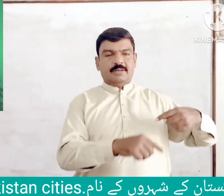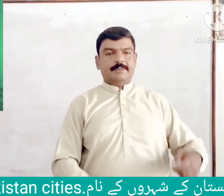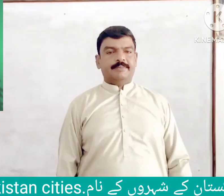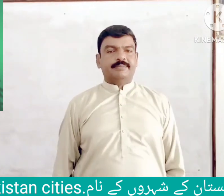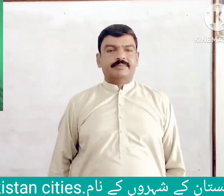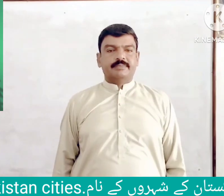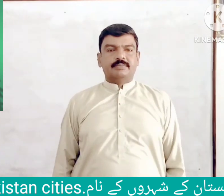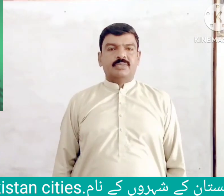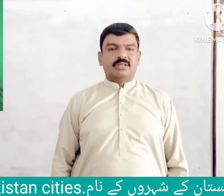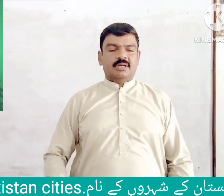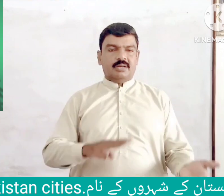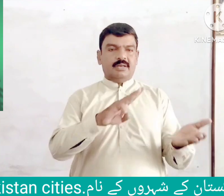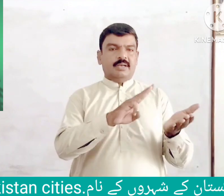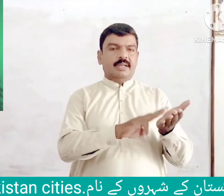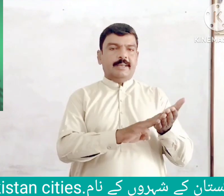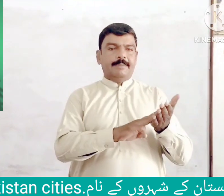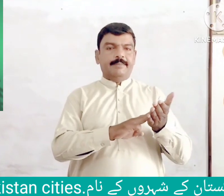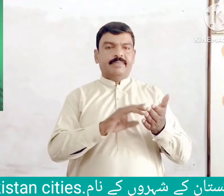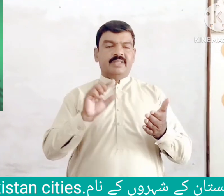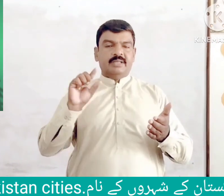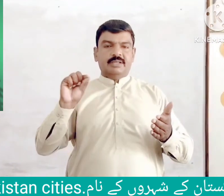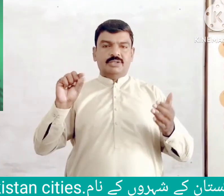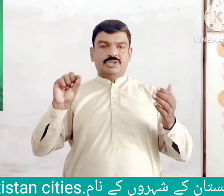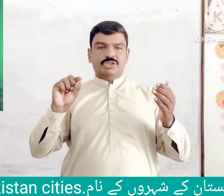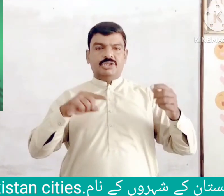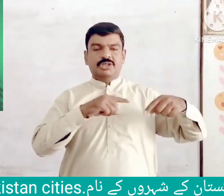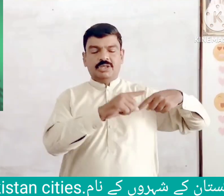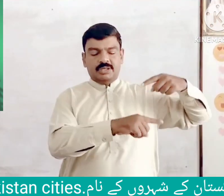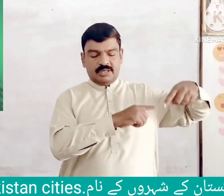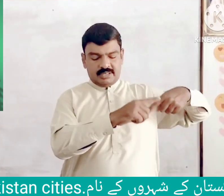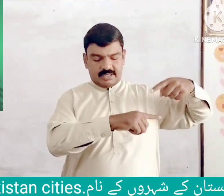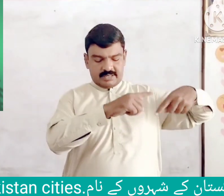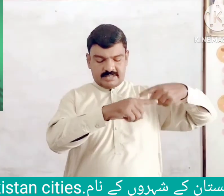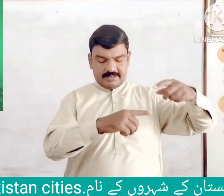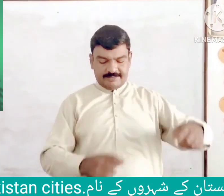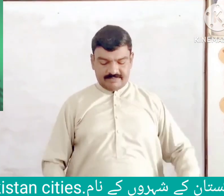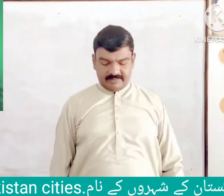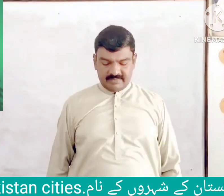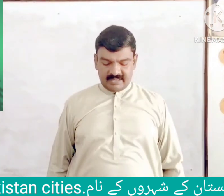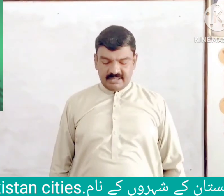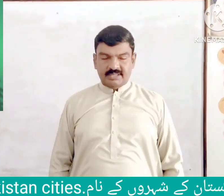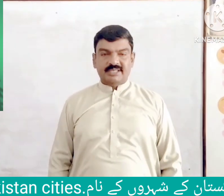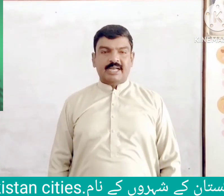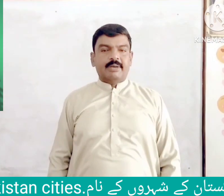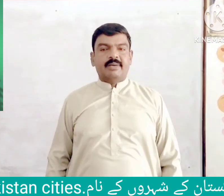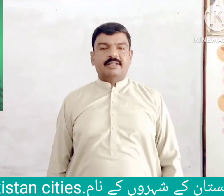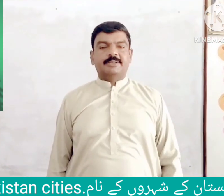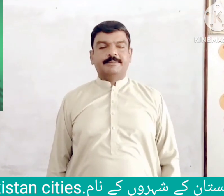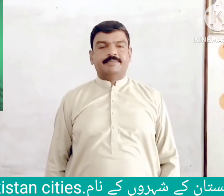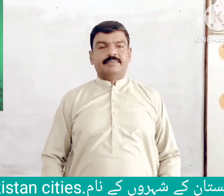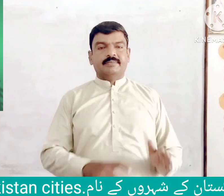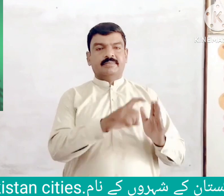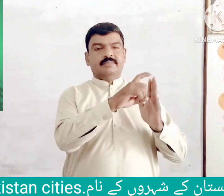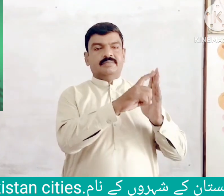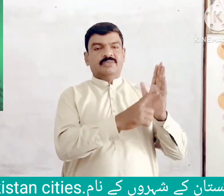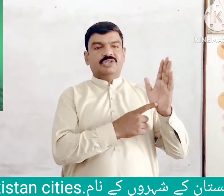कारखाना, मर्दान, M, चीनी के कारखाना। जैकबाबाद,